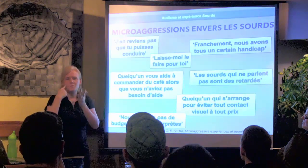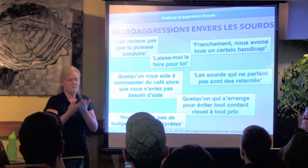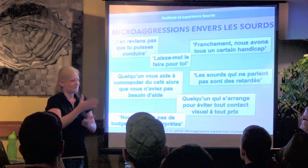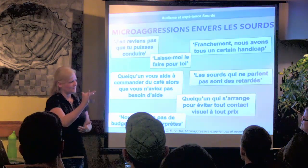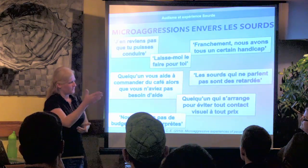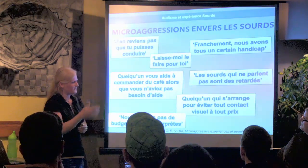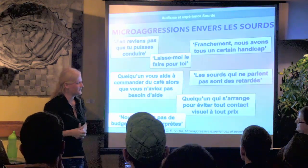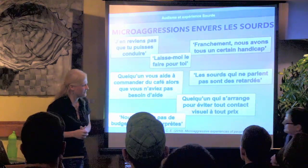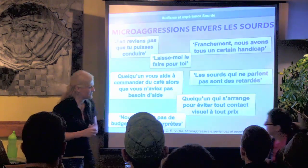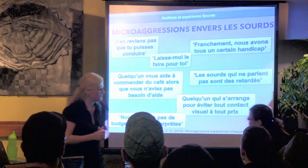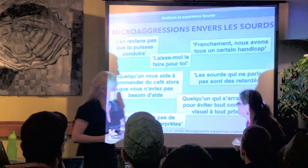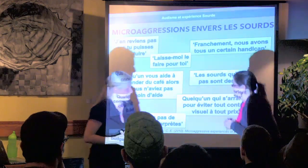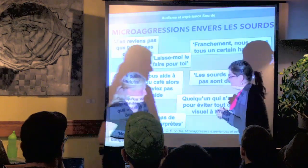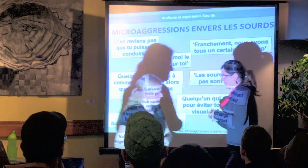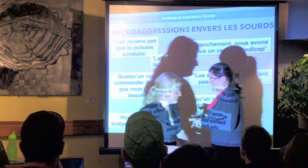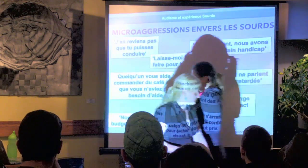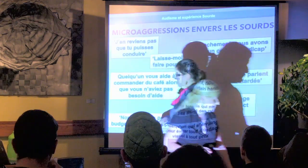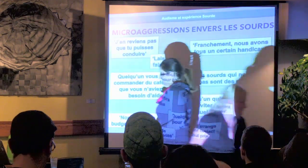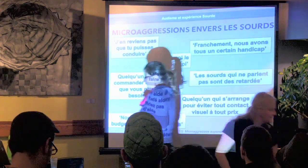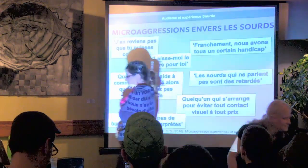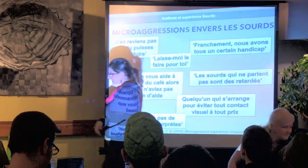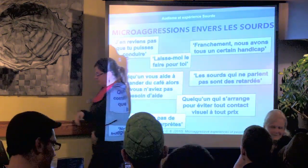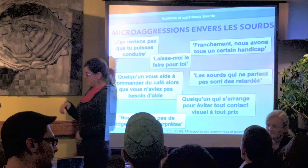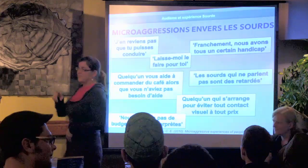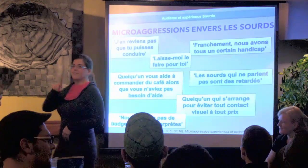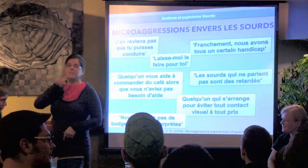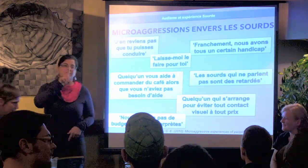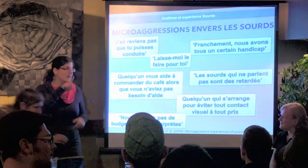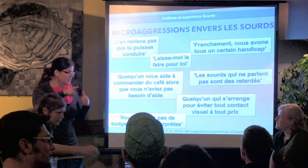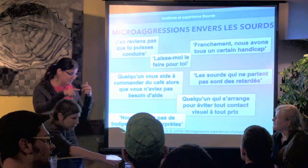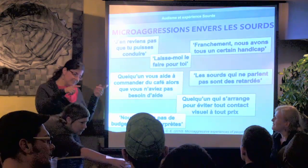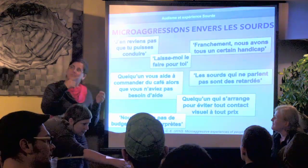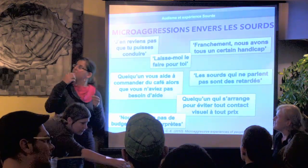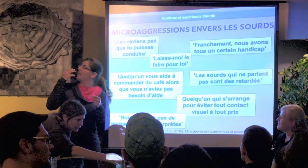Alors, parmi les exemples possibles, je vous en présente quelques-uns ici.